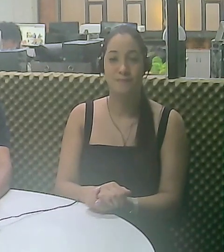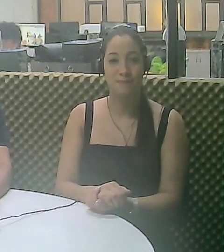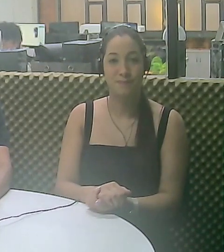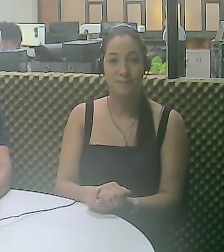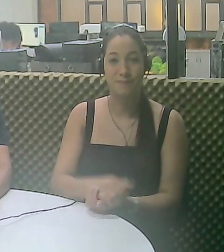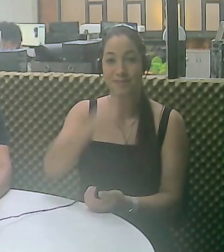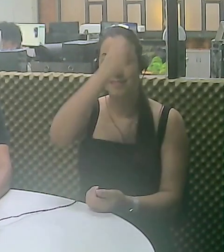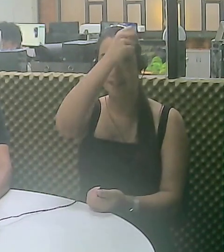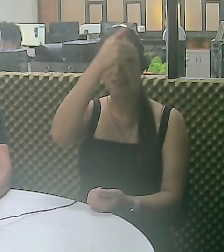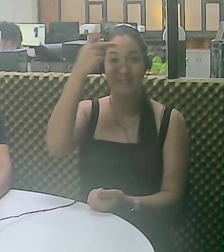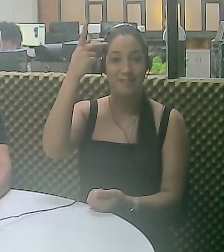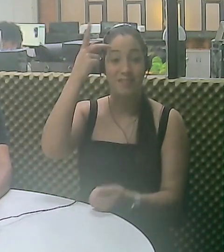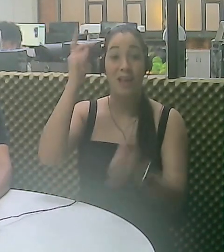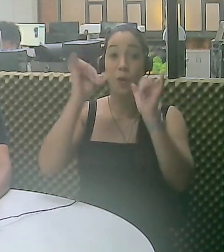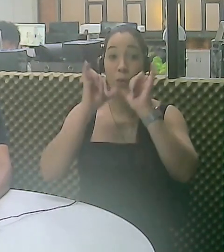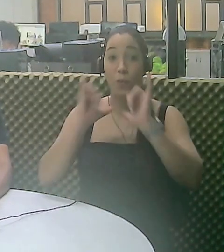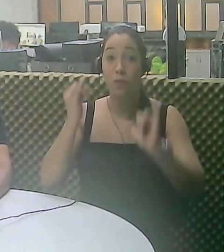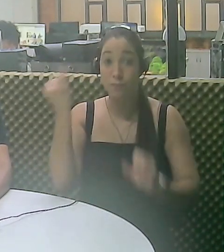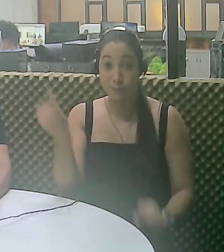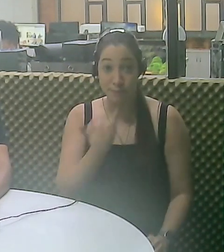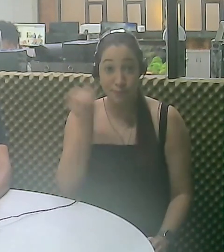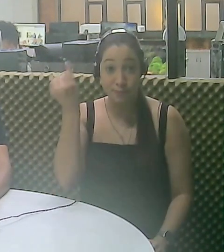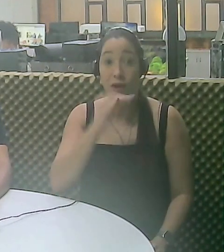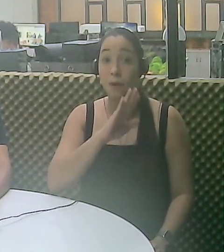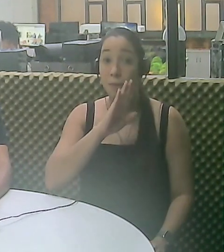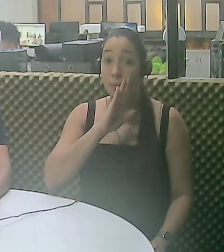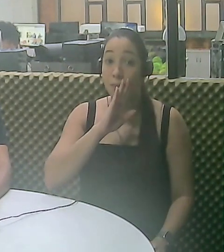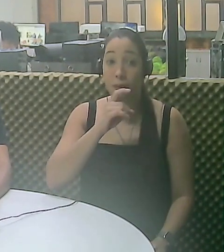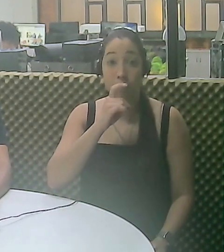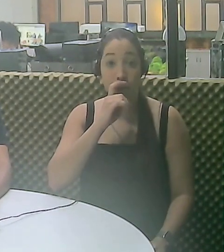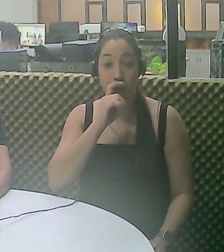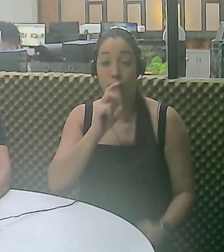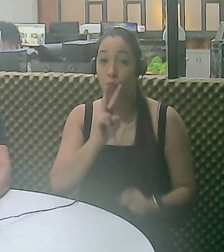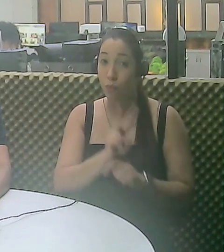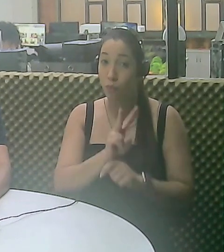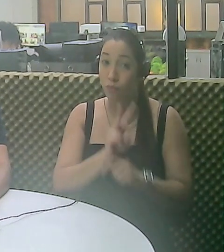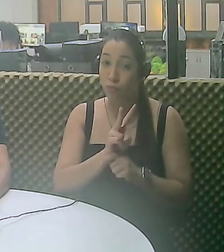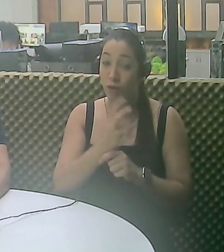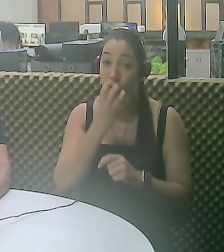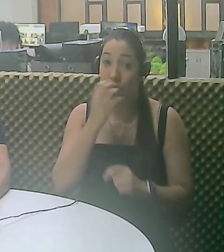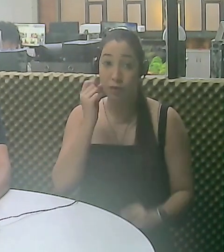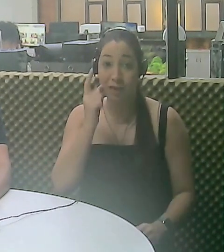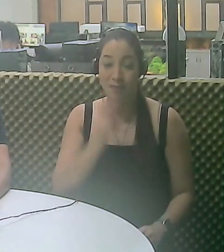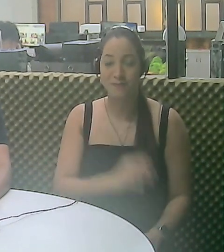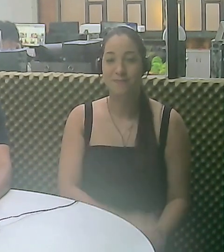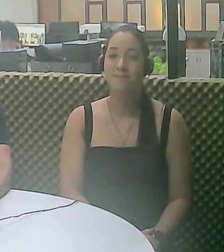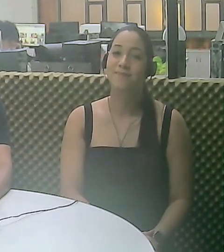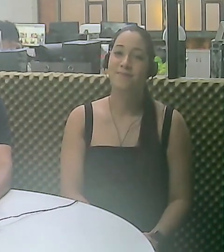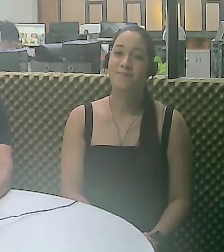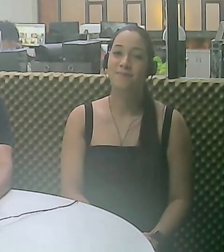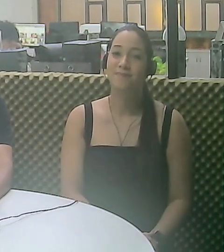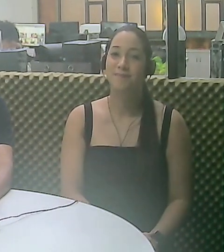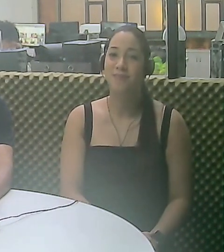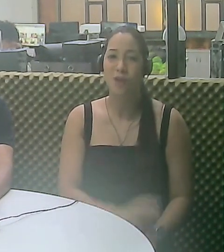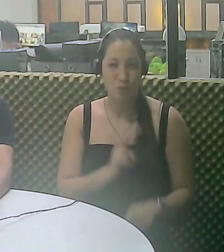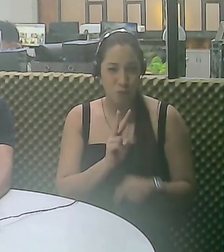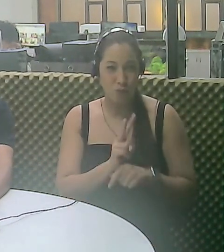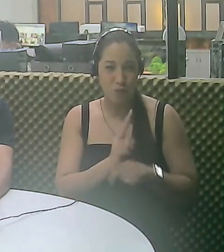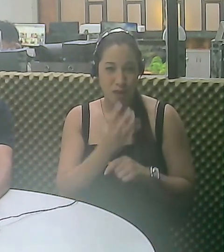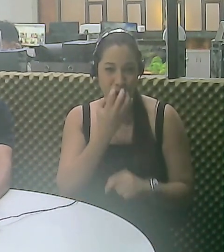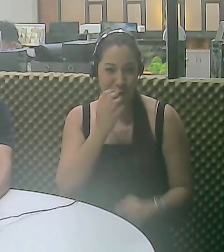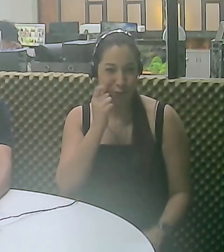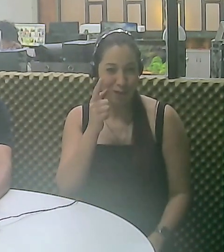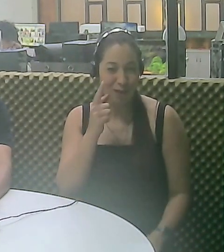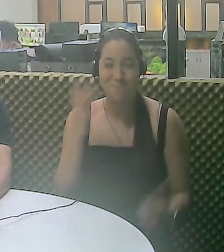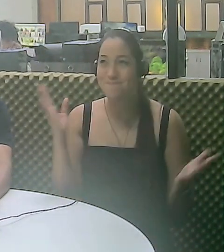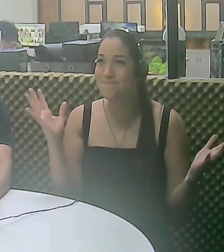A prefeitura tem um recado importante para mães e pais de pet. Vamos ouvir? Ter um bichinho é